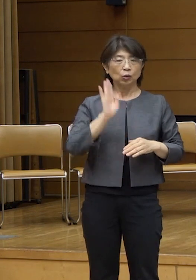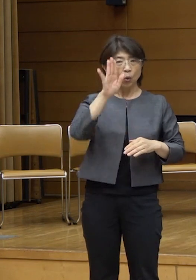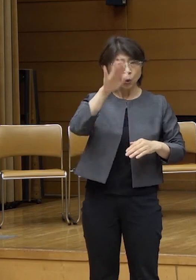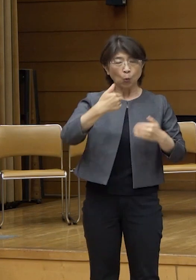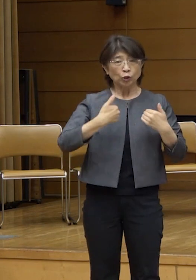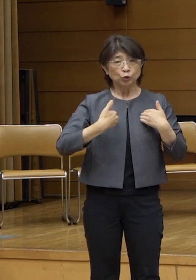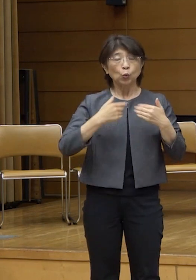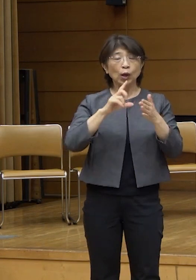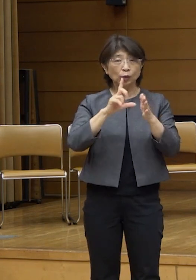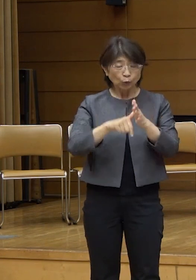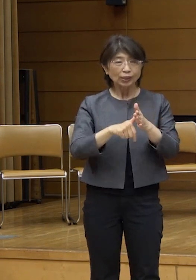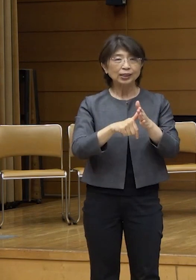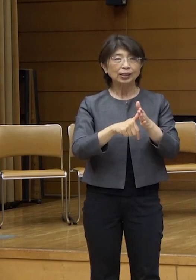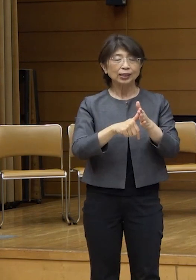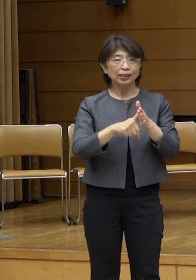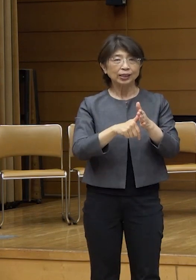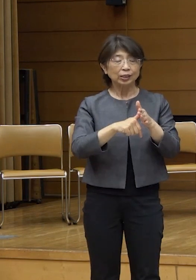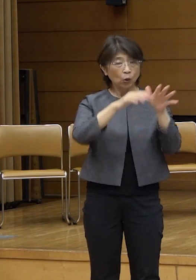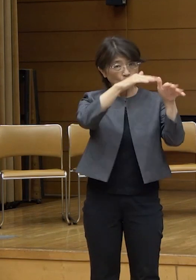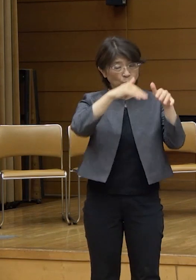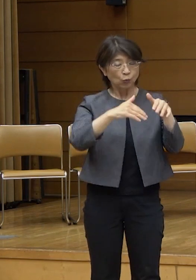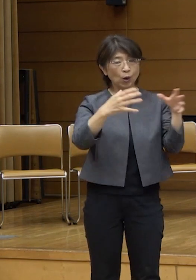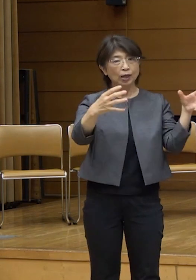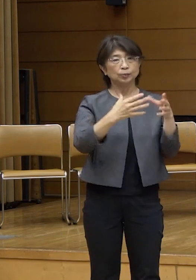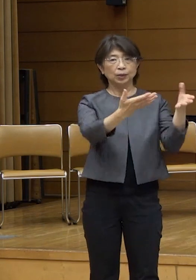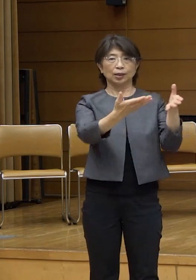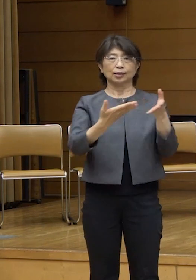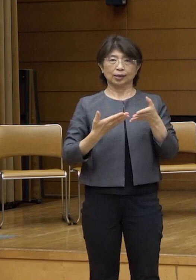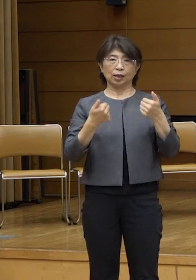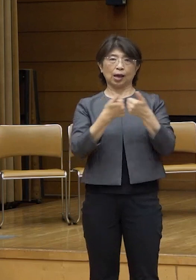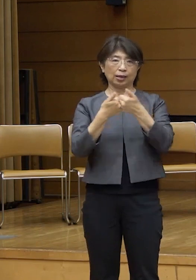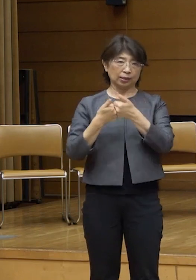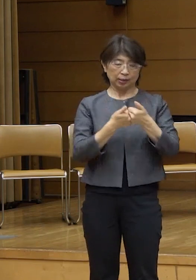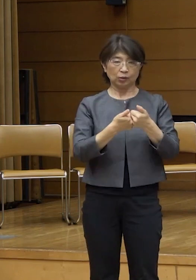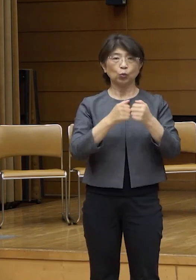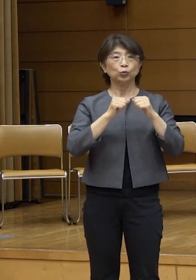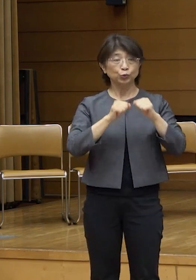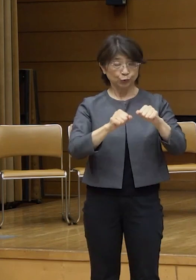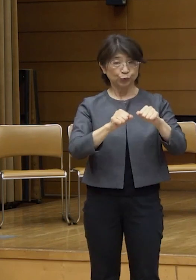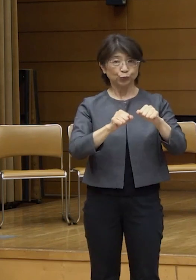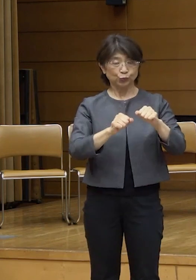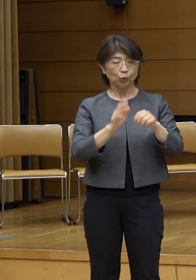お越しいただくということになりますので、今日また改めてよろしくお願いします